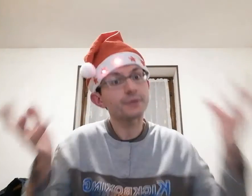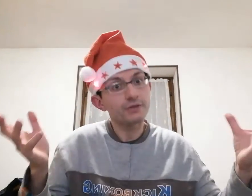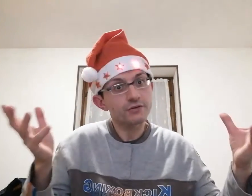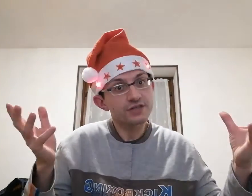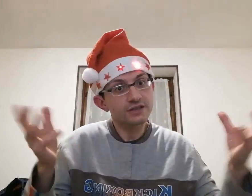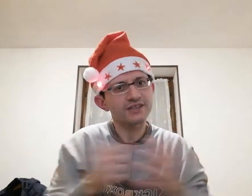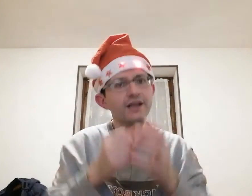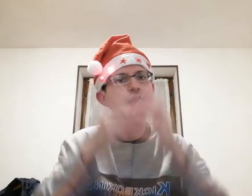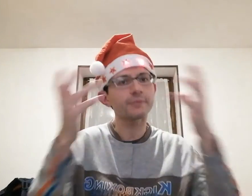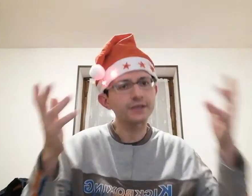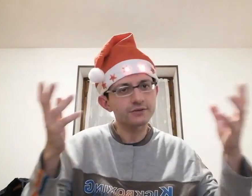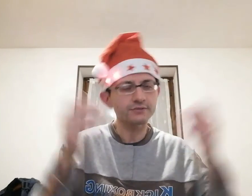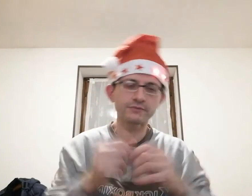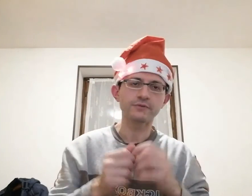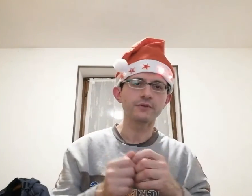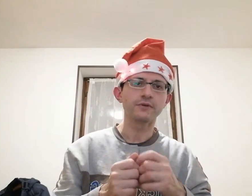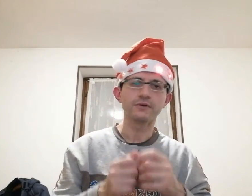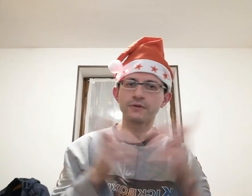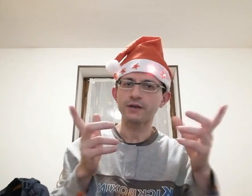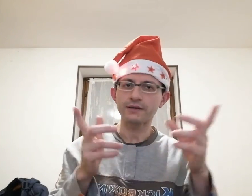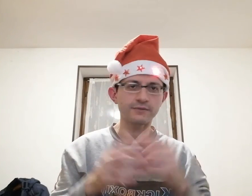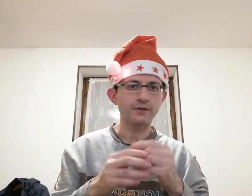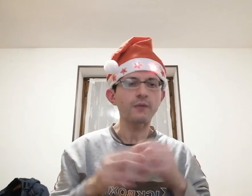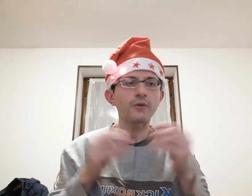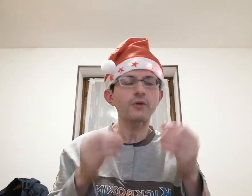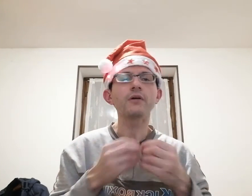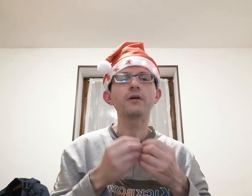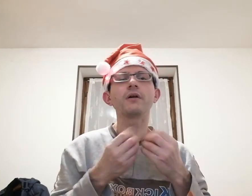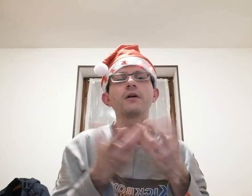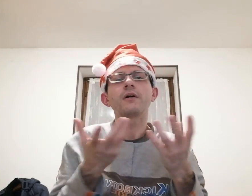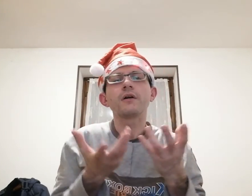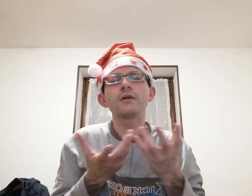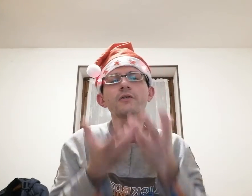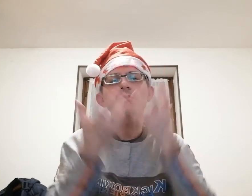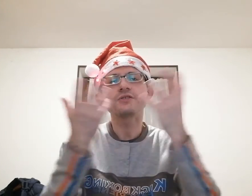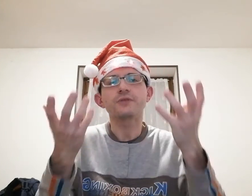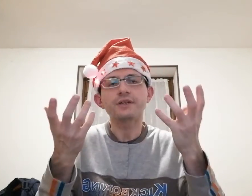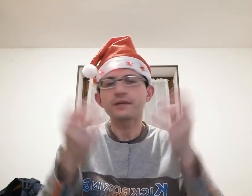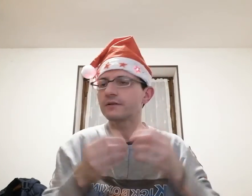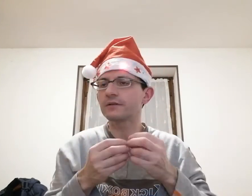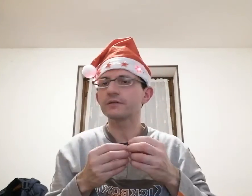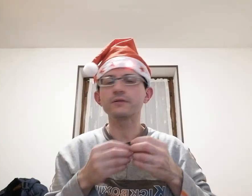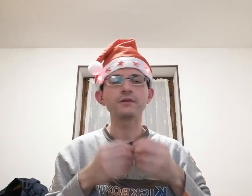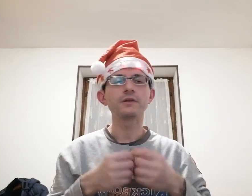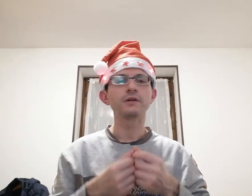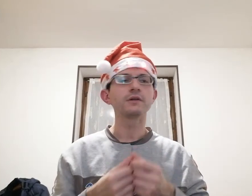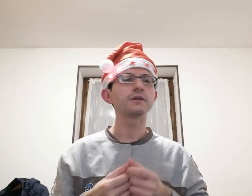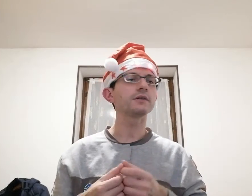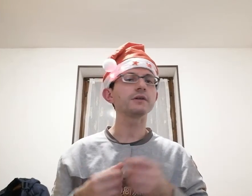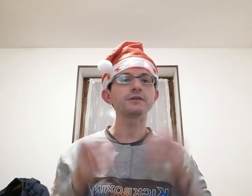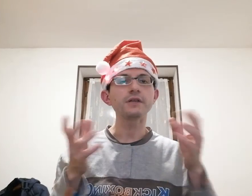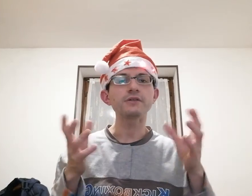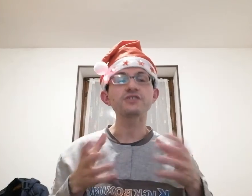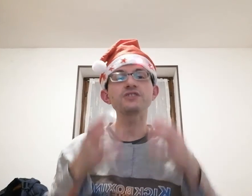piccola cosetta, hai capito? È un po', come si vuol dire? C'è il detto di